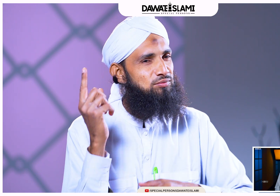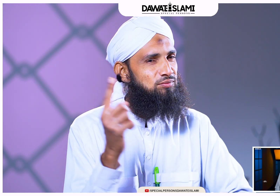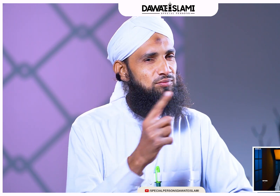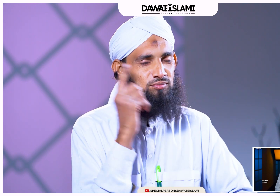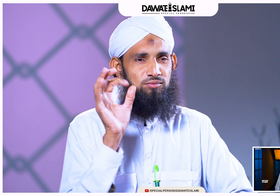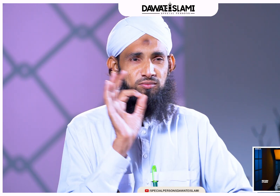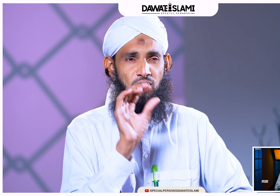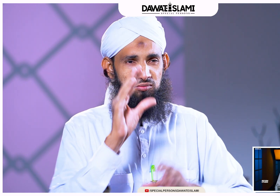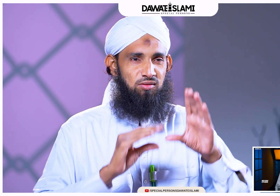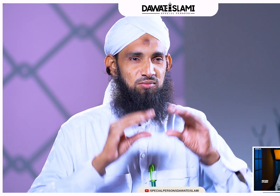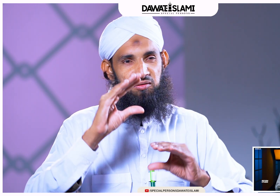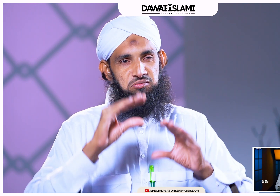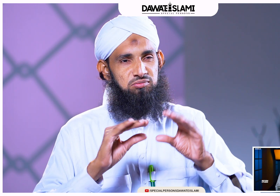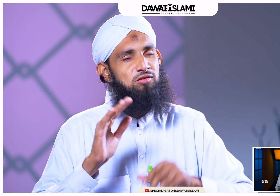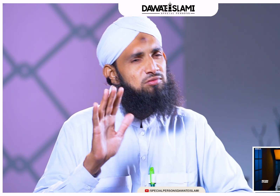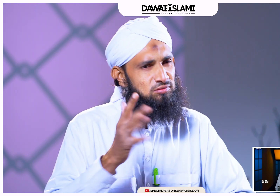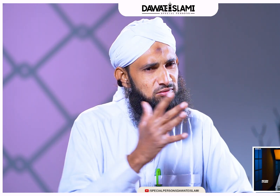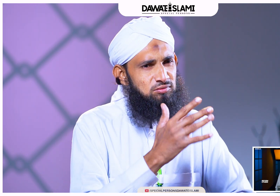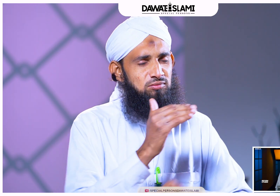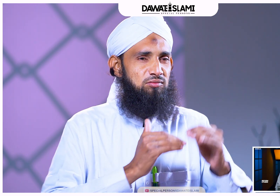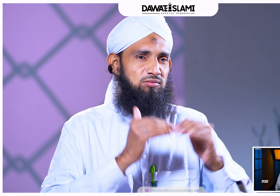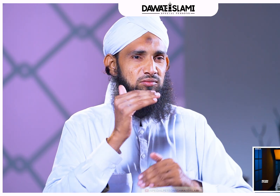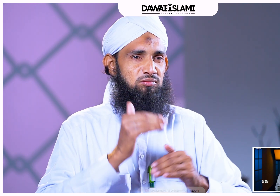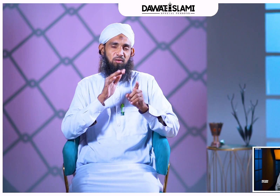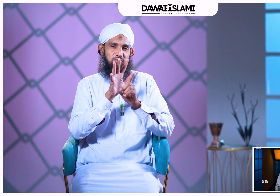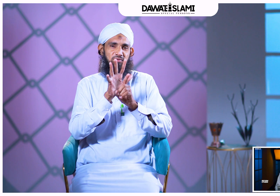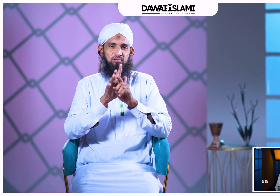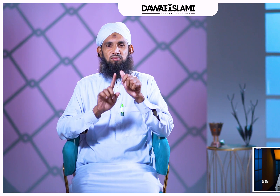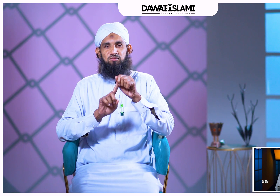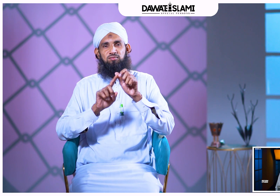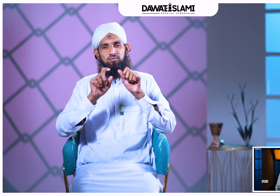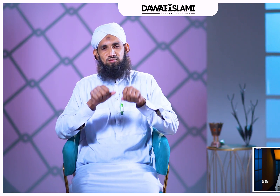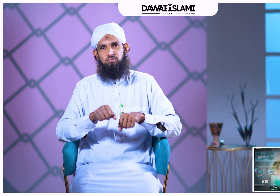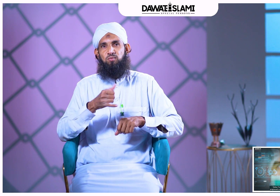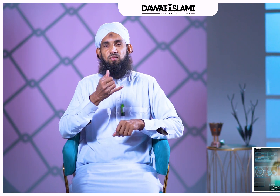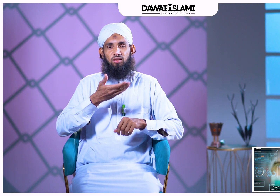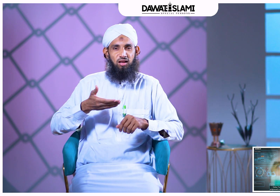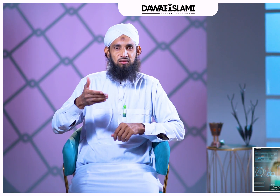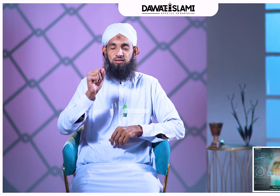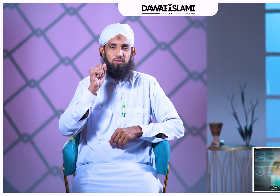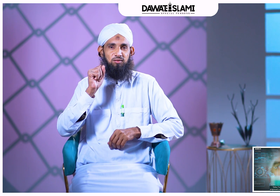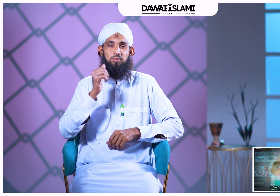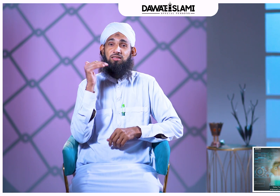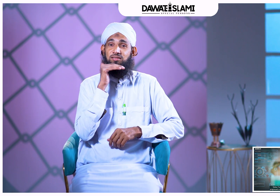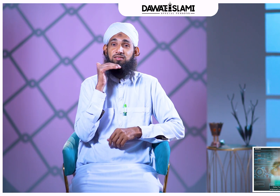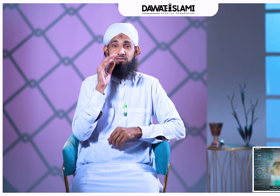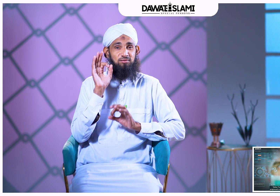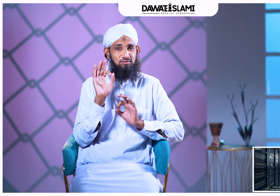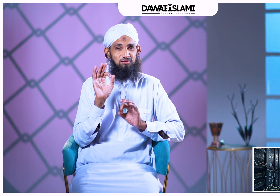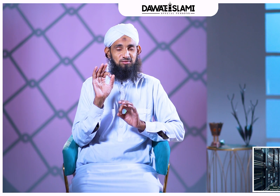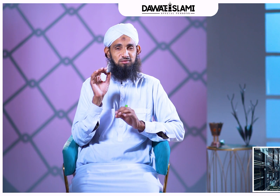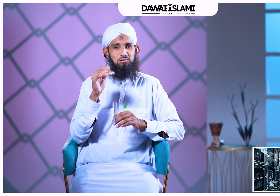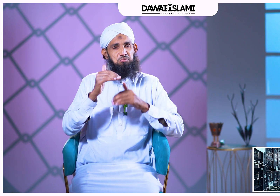ہر فیلڈ میں کہیں نہ کہیں کبھی نہ کبھی اصلاح کی ضرورت یا گنجائش ہوتی ہے۔ اگر آج ہمارے پاس ماڈرن سائنس ہے